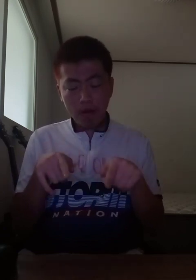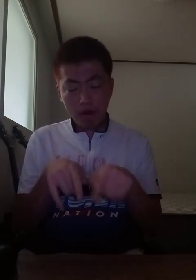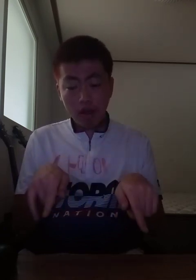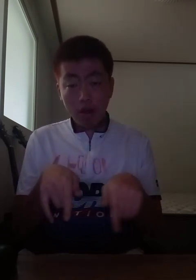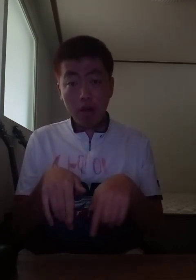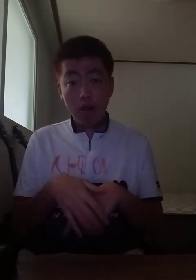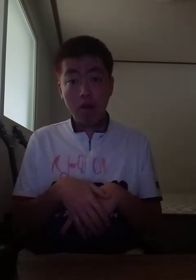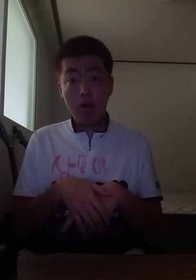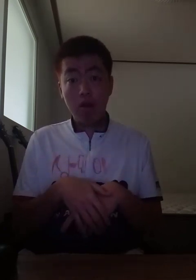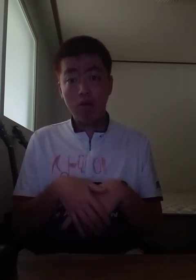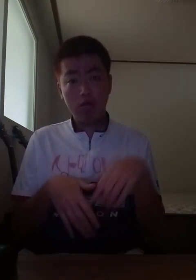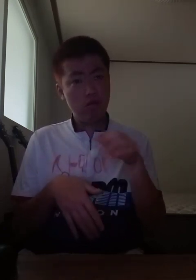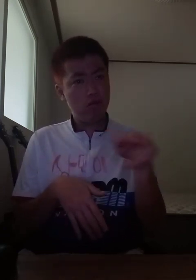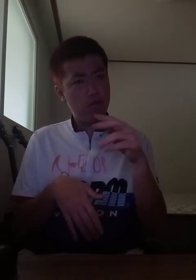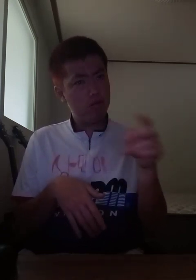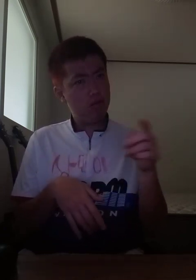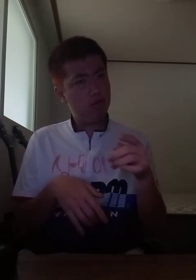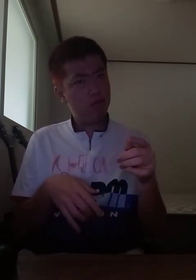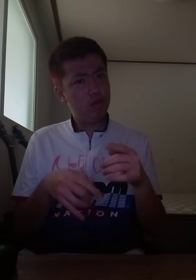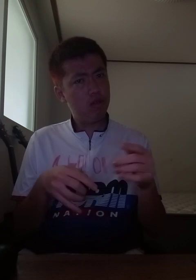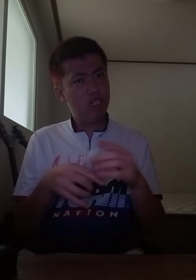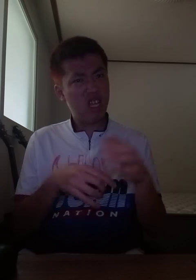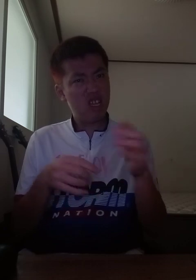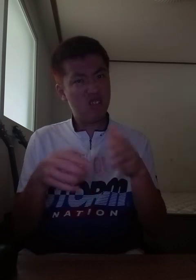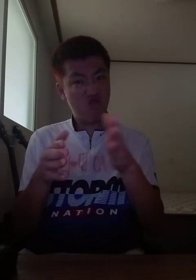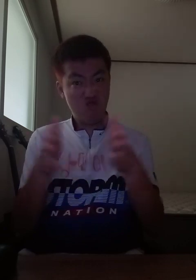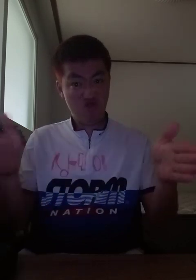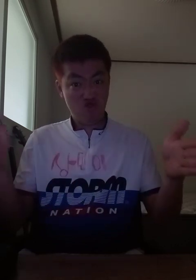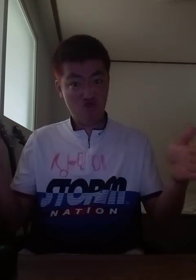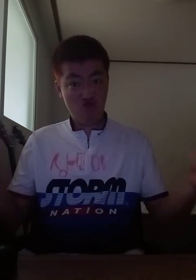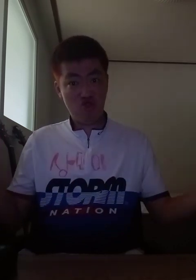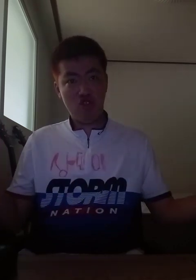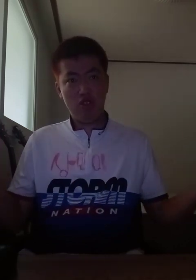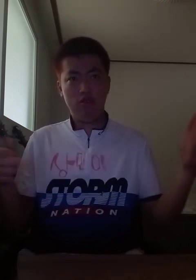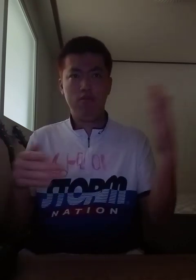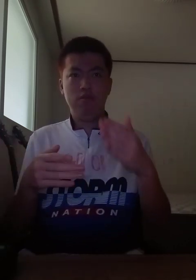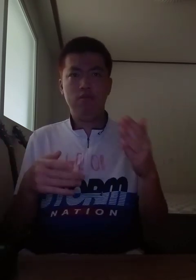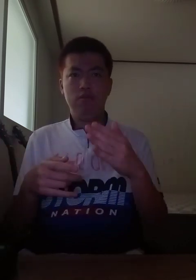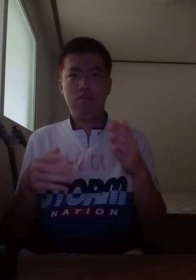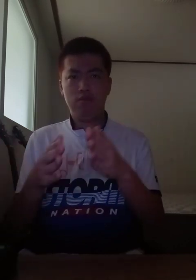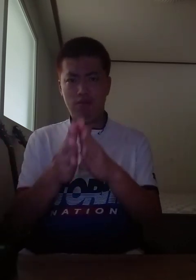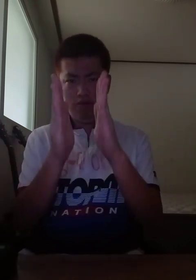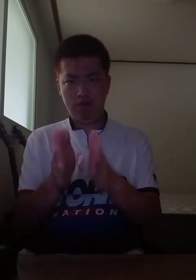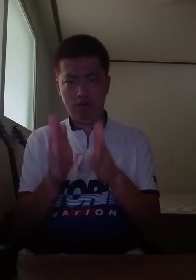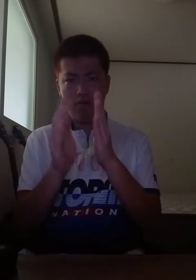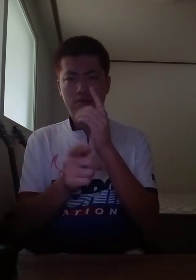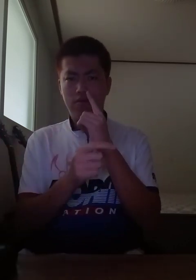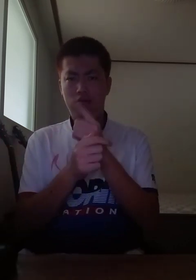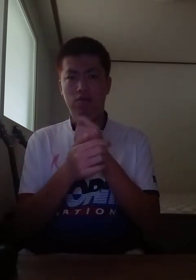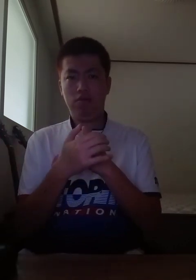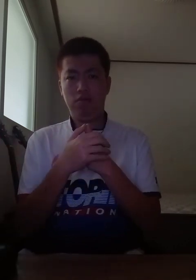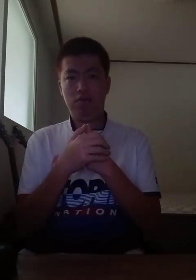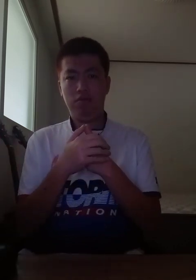차로입니다. 그런데 제 뒤로 보이는 것처럼 이렇게 차들이 길게 늘어서 있어서요. 사실상 주정차 구역처럼 돼버렸습니다. 버스가 그